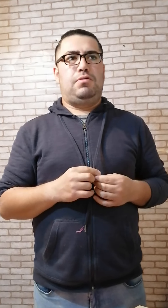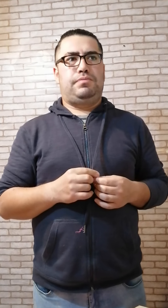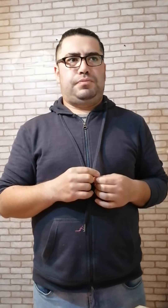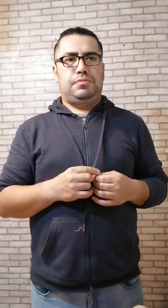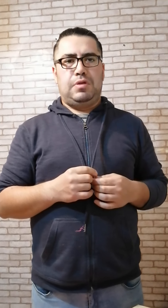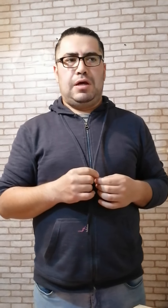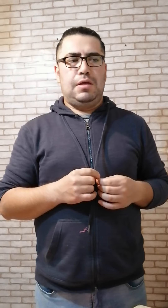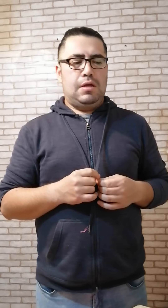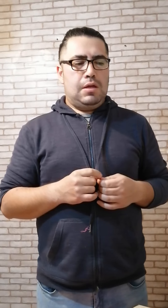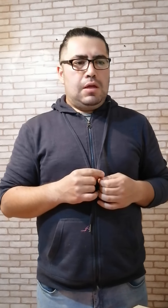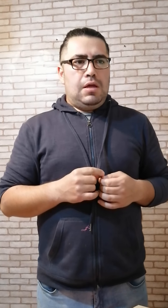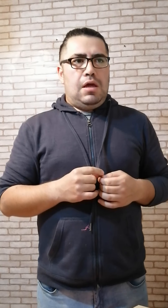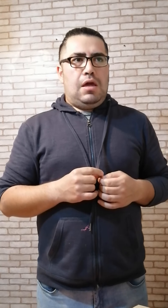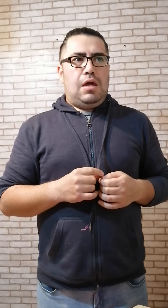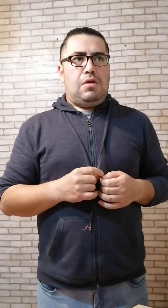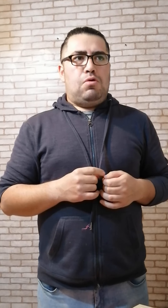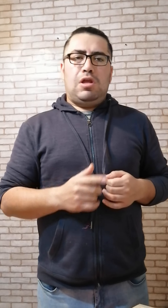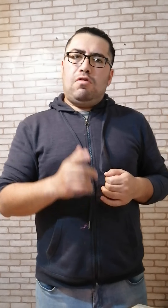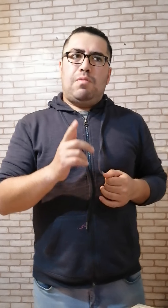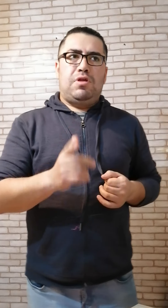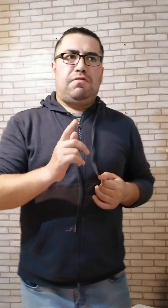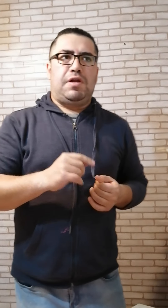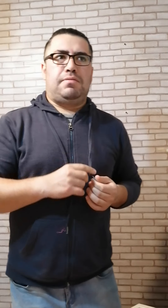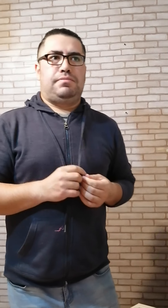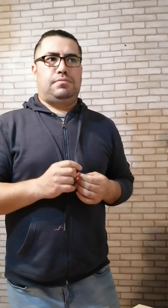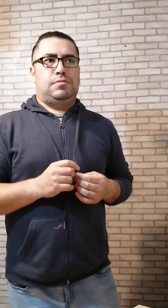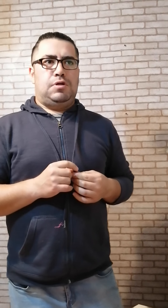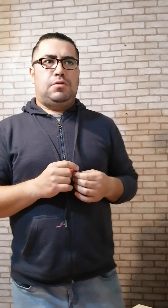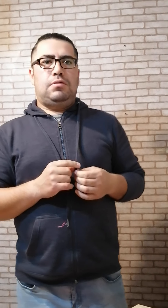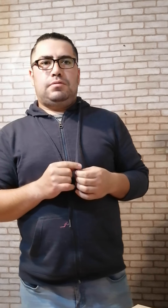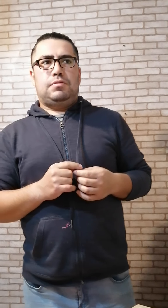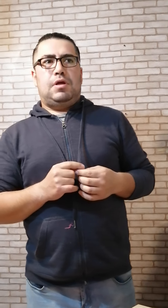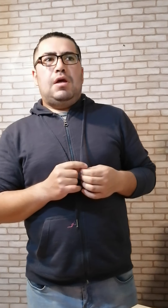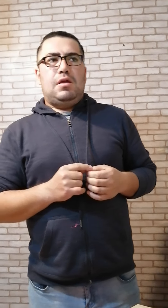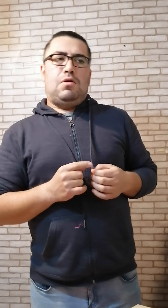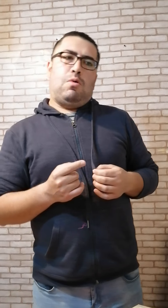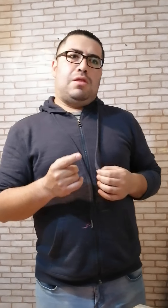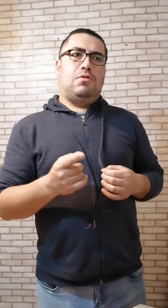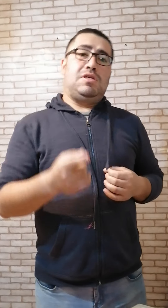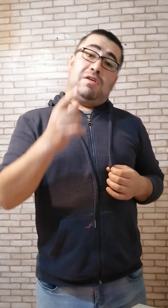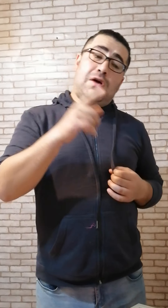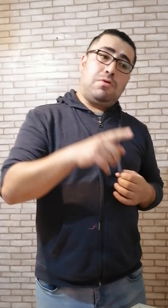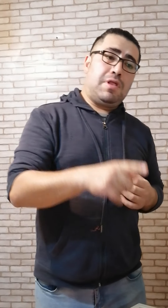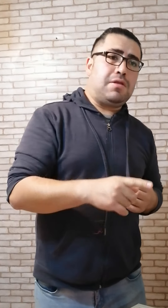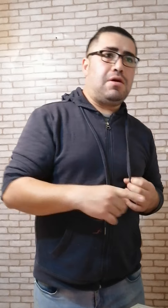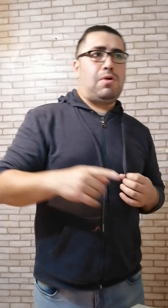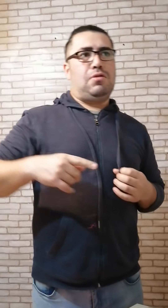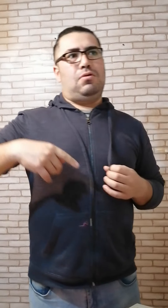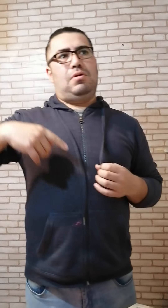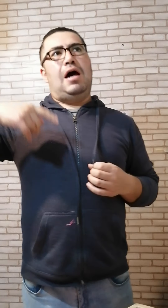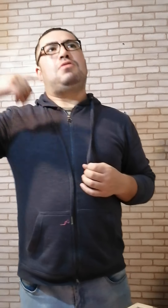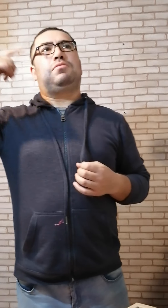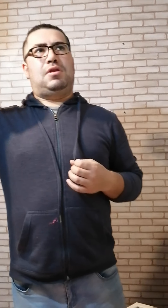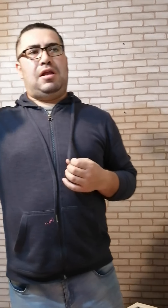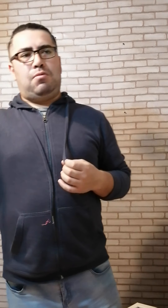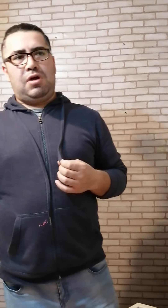d y usted lo va a poder ver cierto y cuando y se va a acordar de cuando hay tenemos que